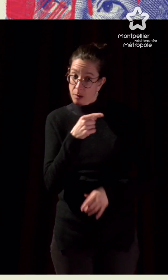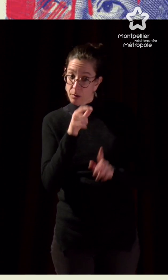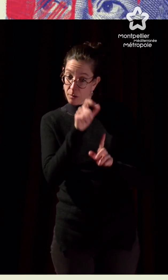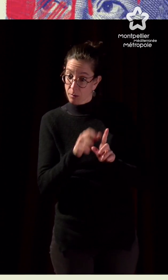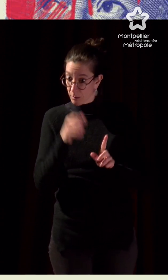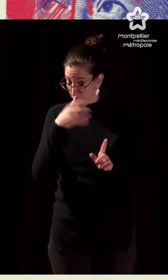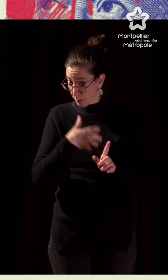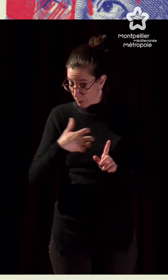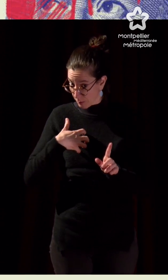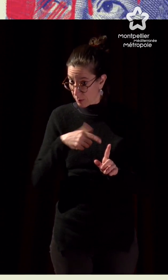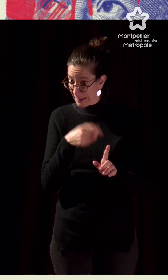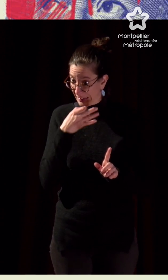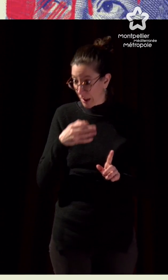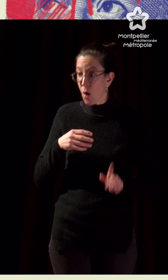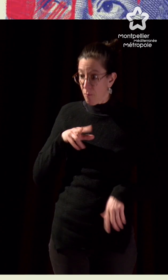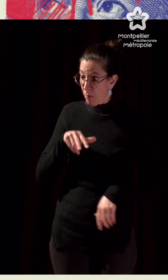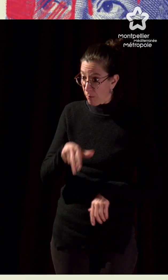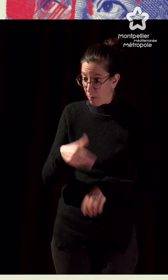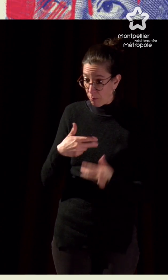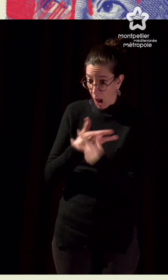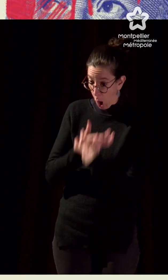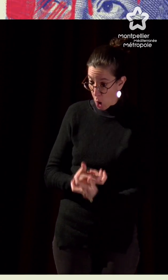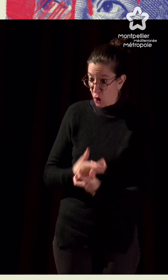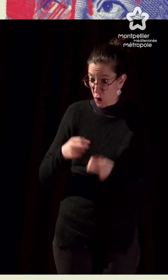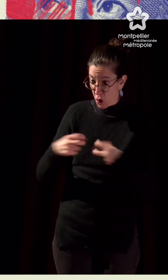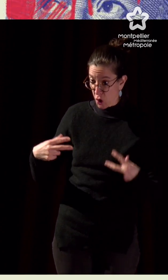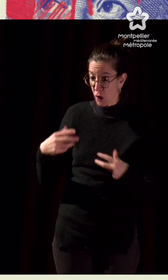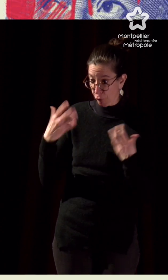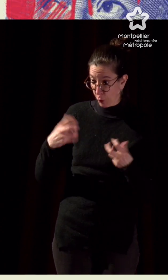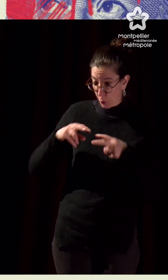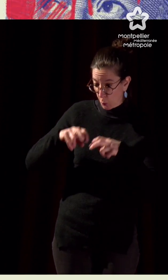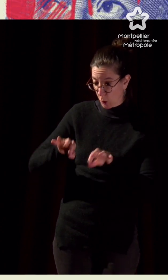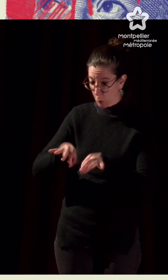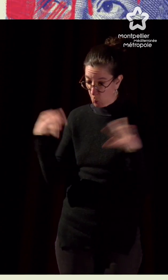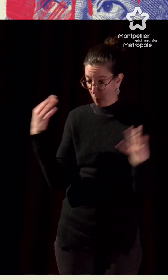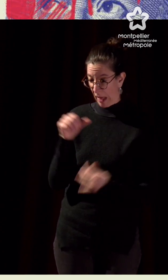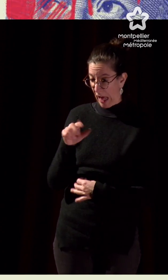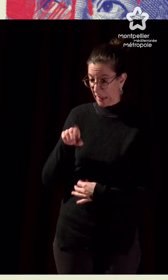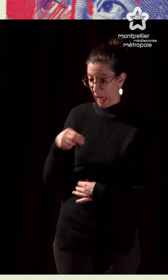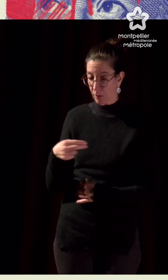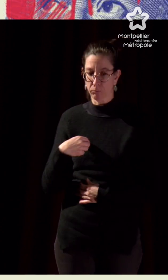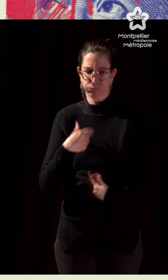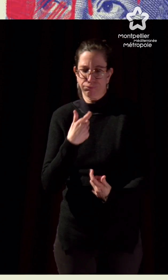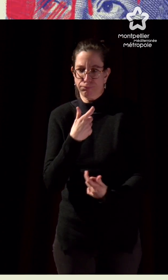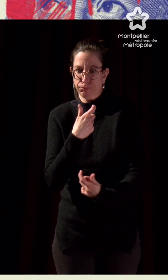trouvait dans les os, etc., ça a surtout fait rire beaucoup de gens et il a persévéré et il y est arrivé.